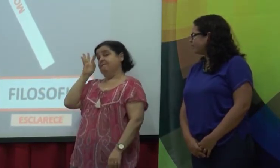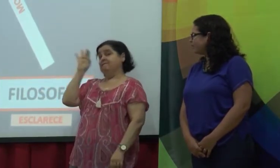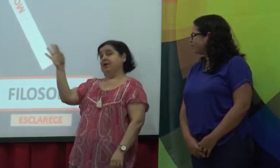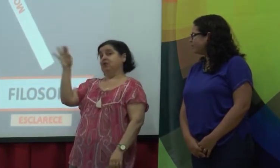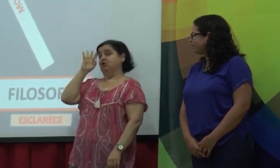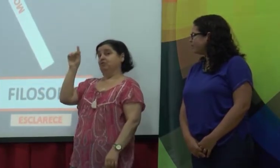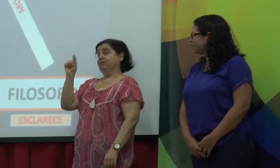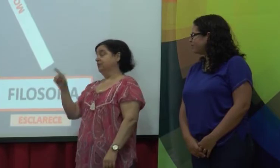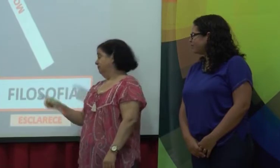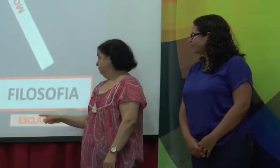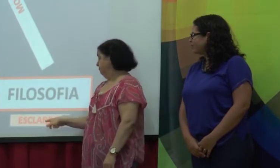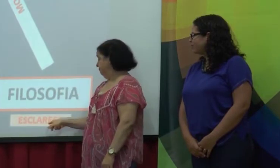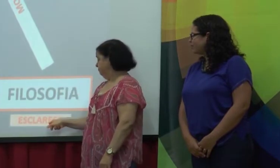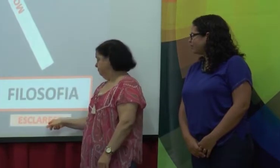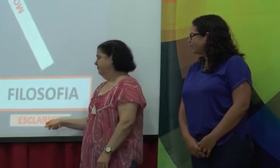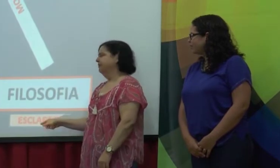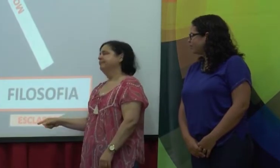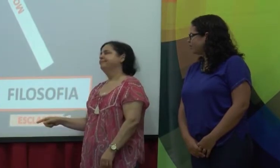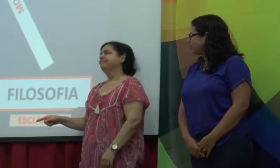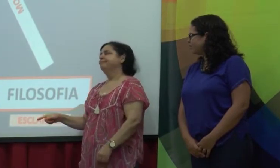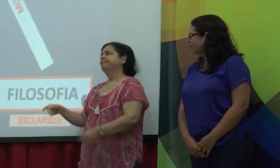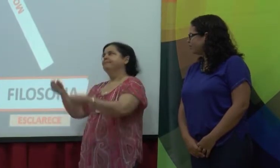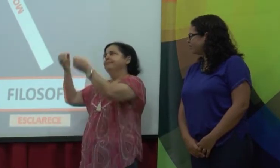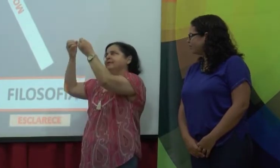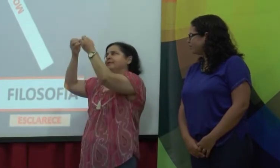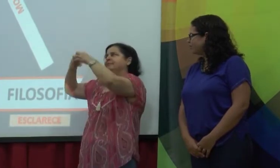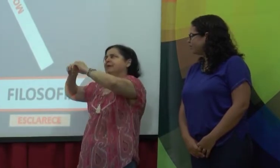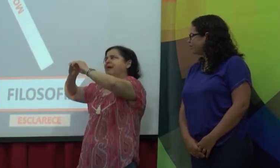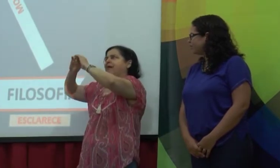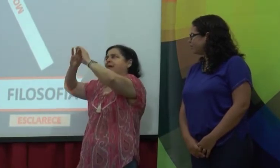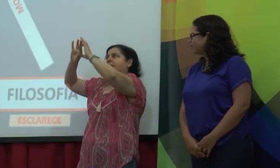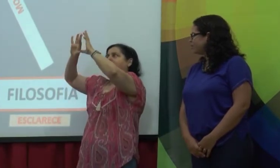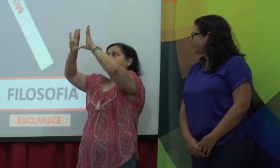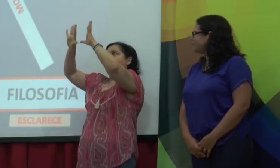E a filosofia seria o quê? O